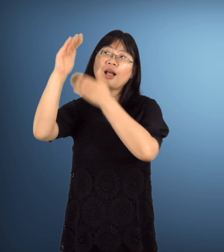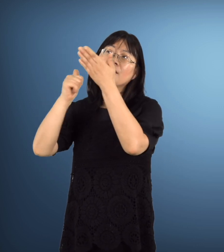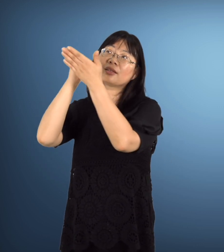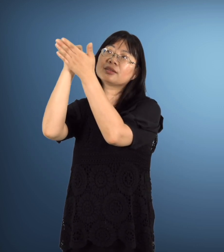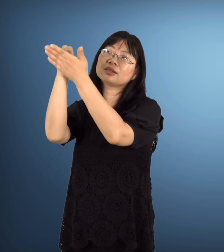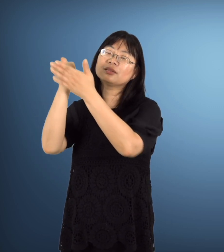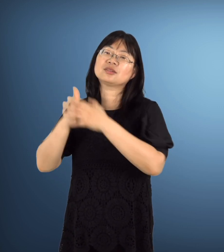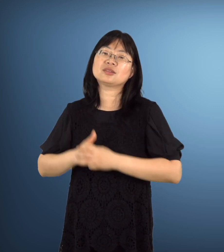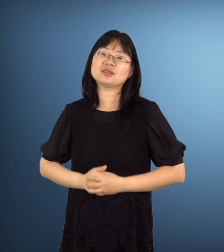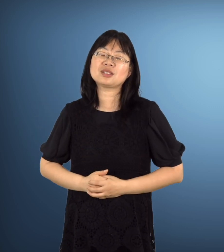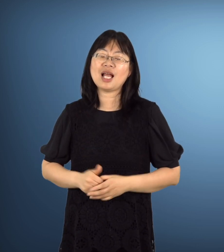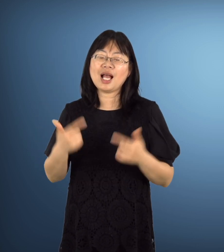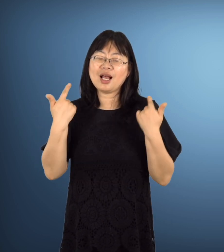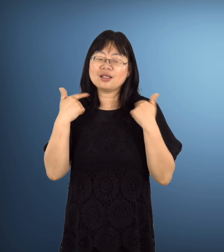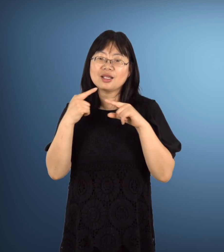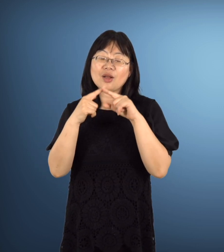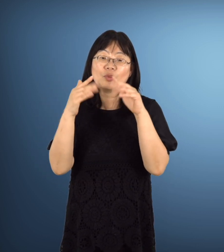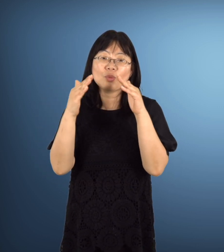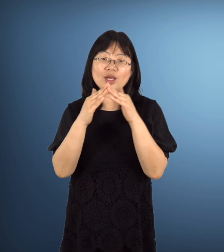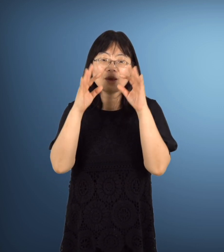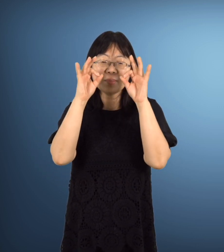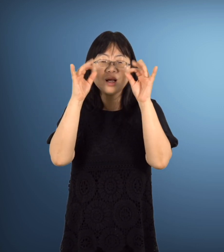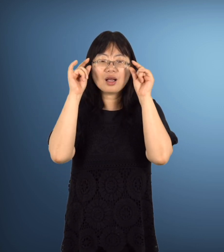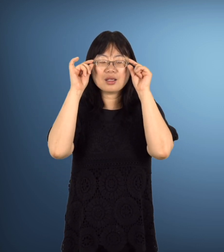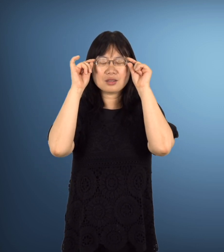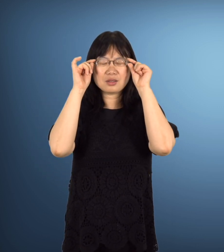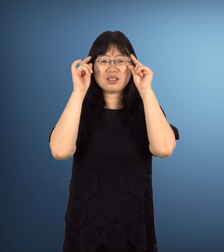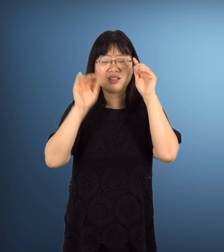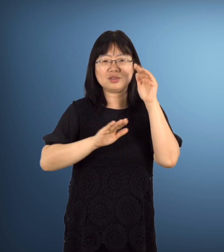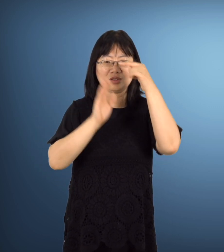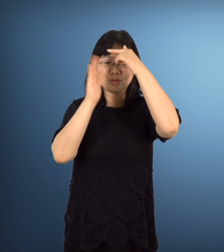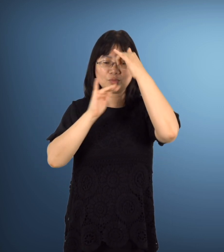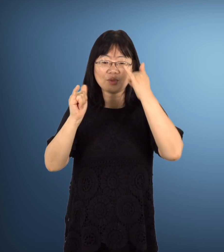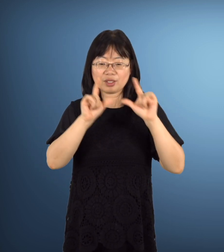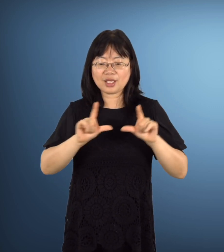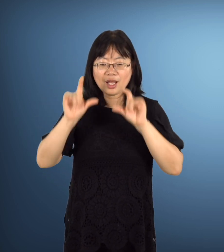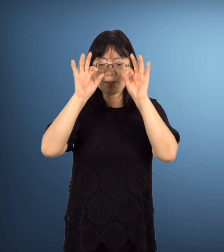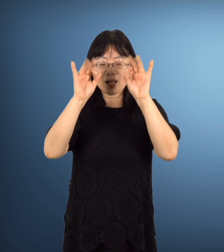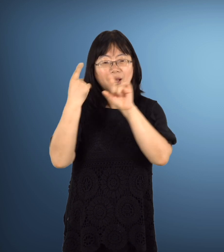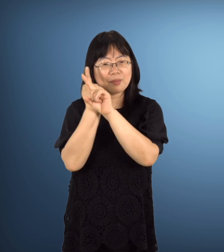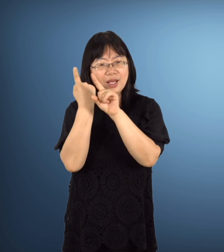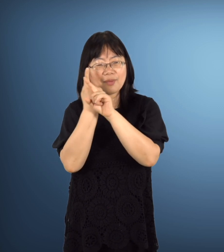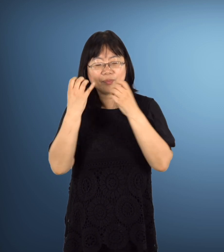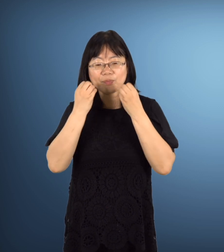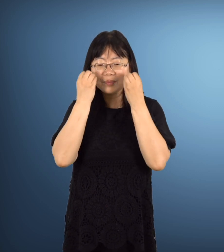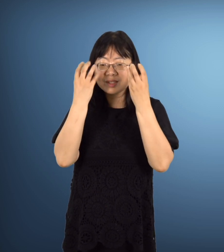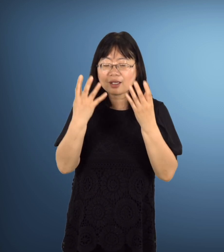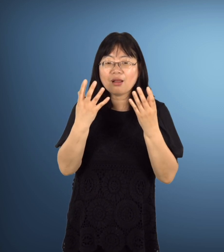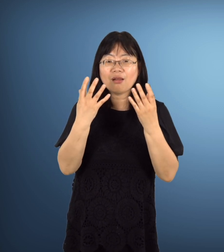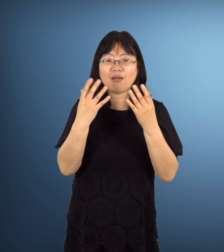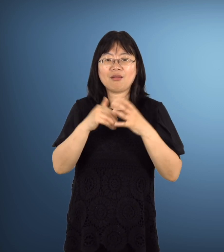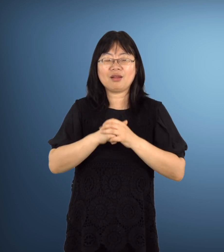하나님은 언제나 교회가, 우리 성도들의 삶이 매일매일 새로운